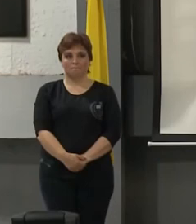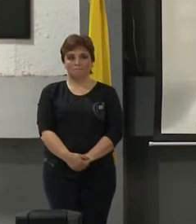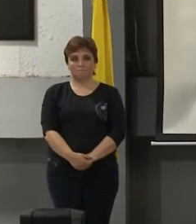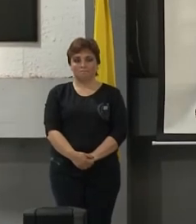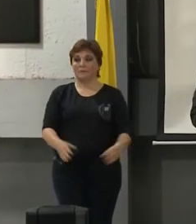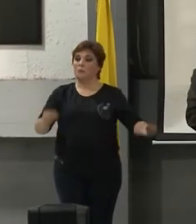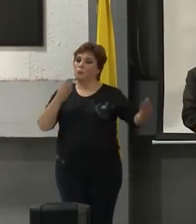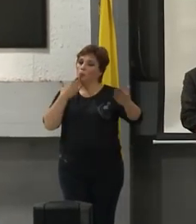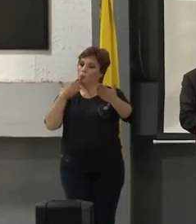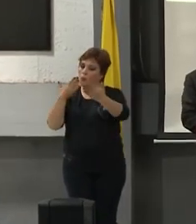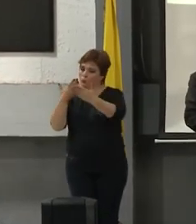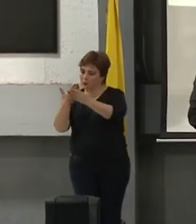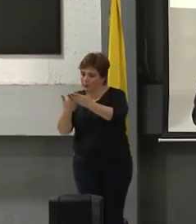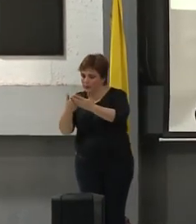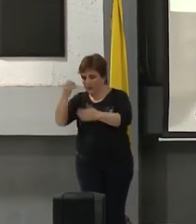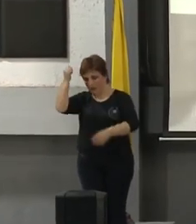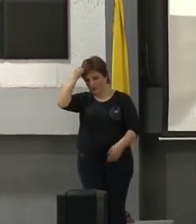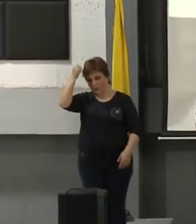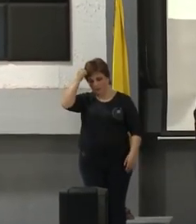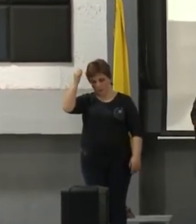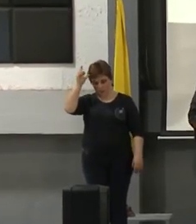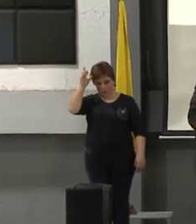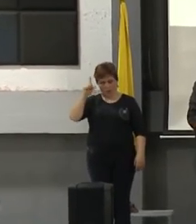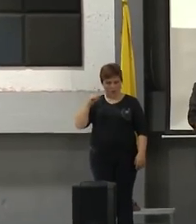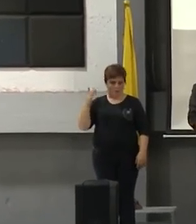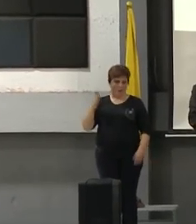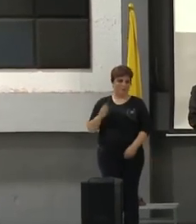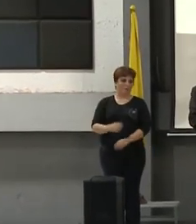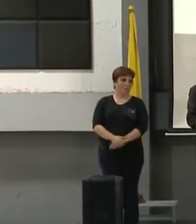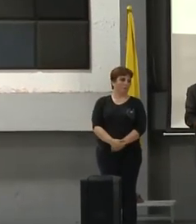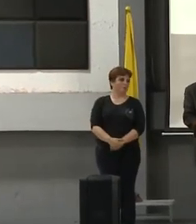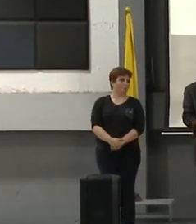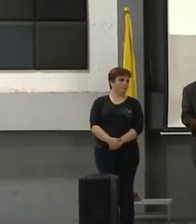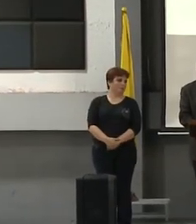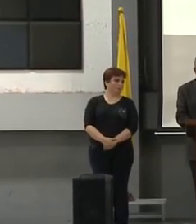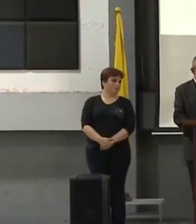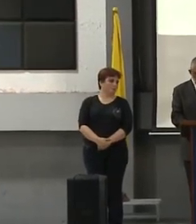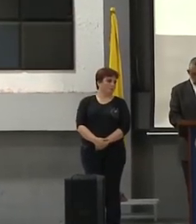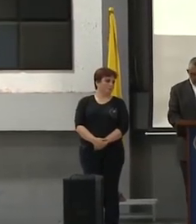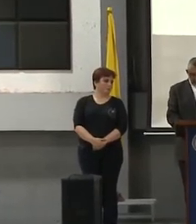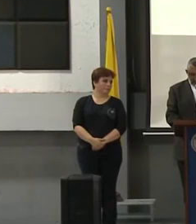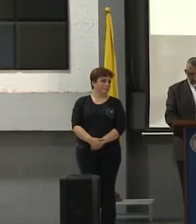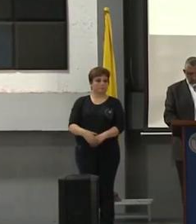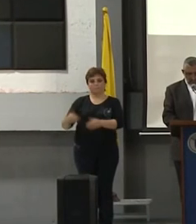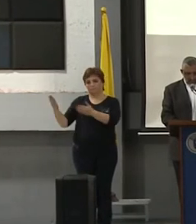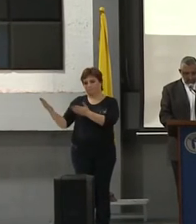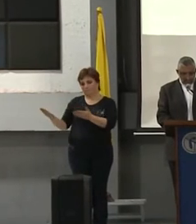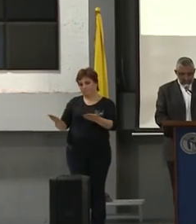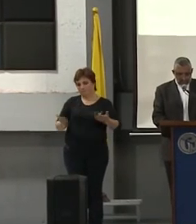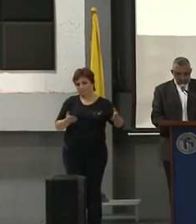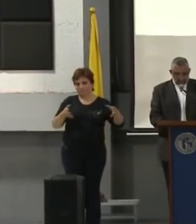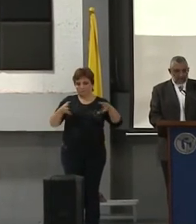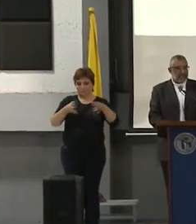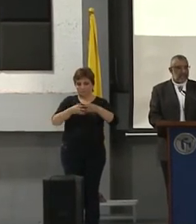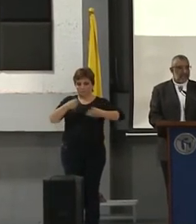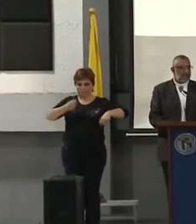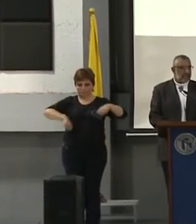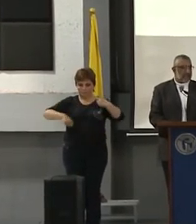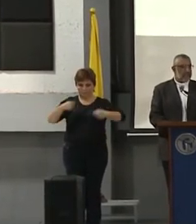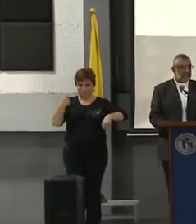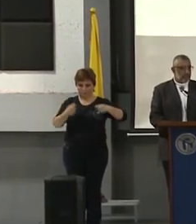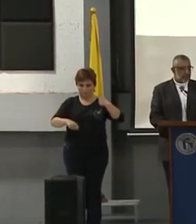muchas gracias profesora lilia vélez a continuación la orquesta de